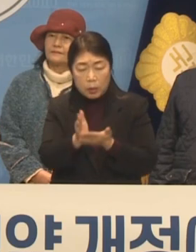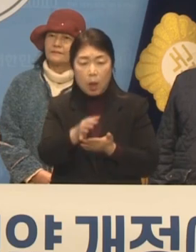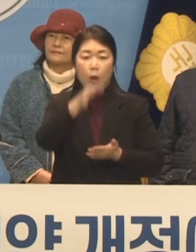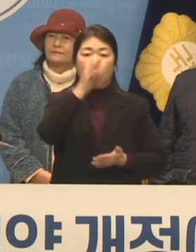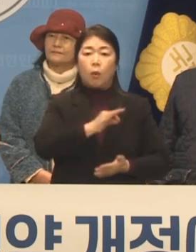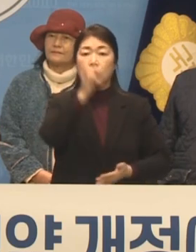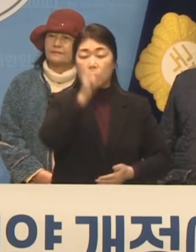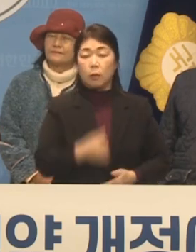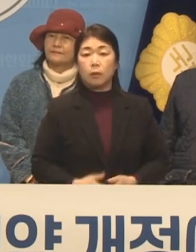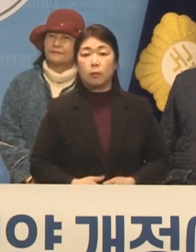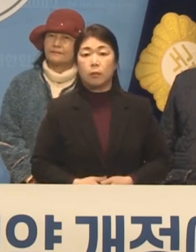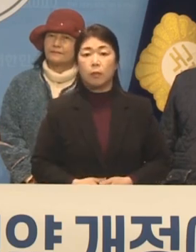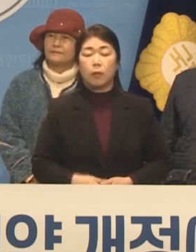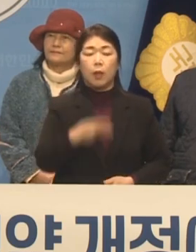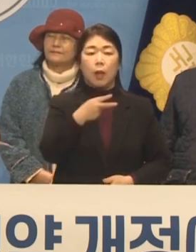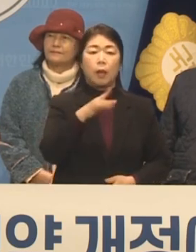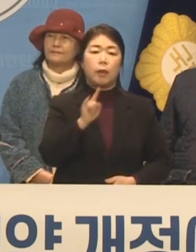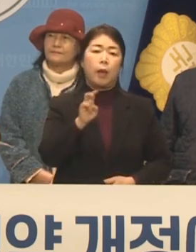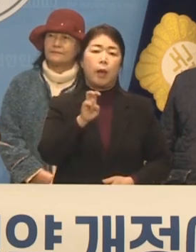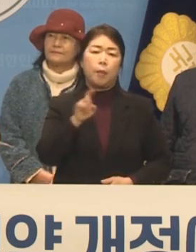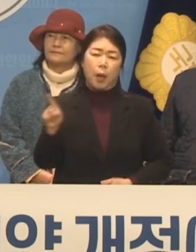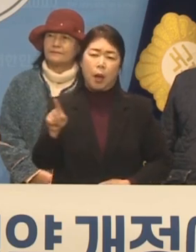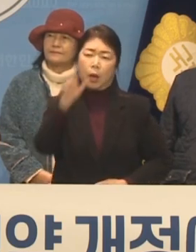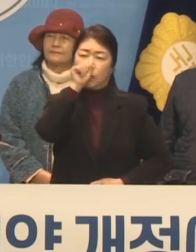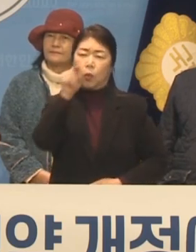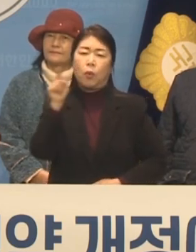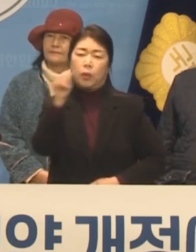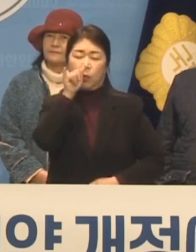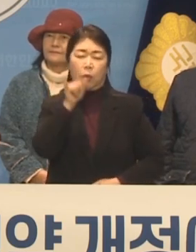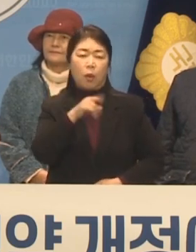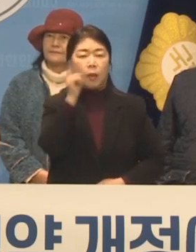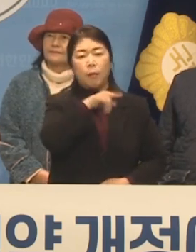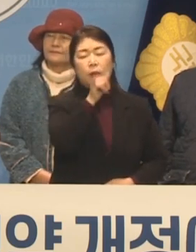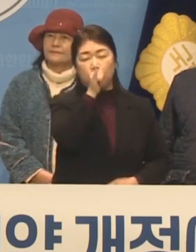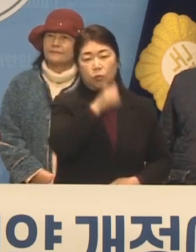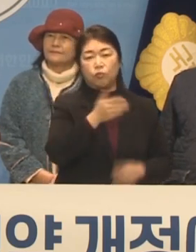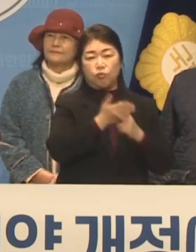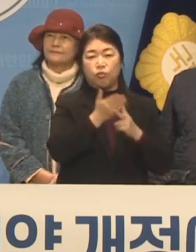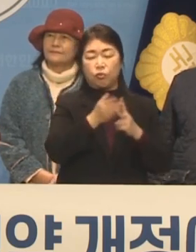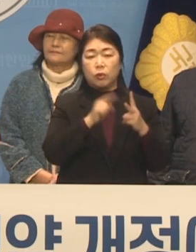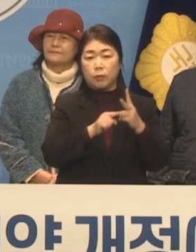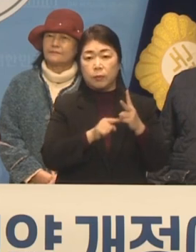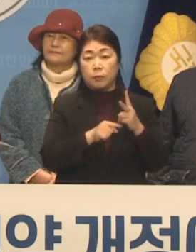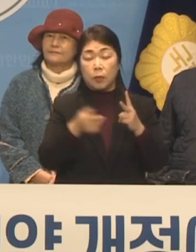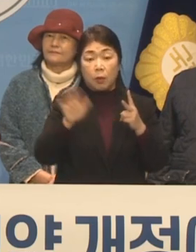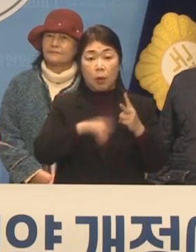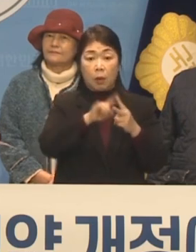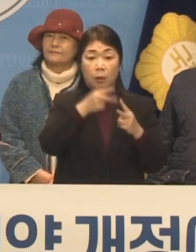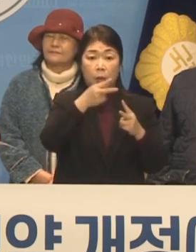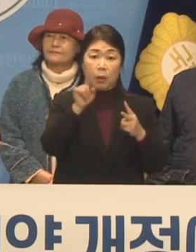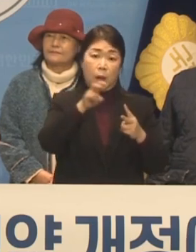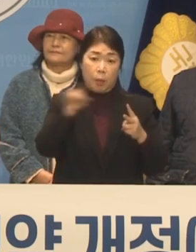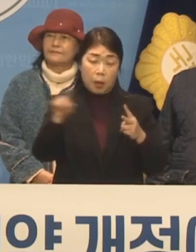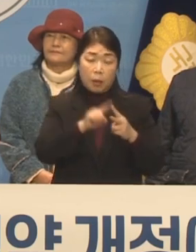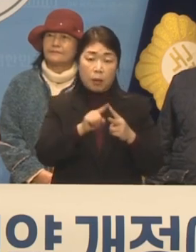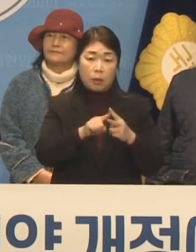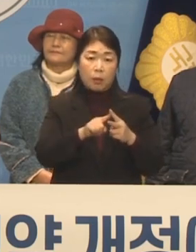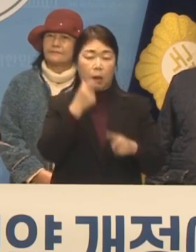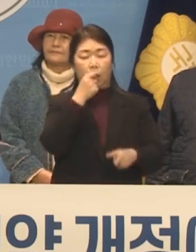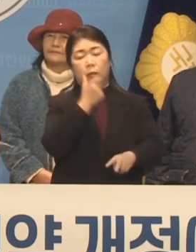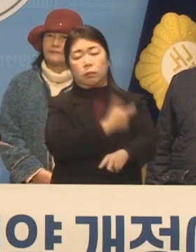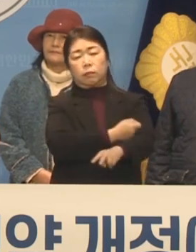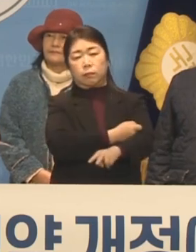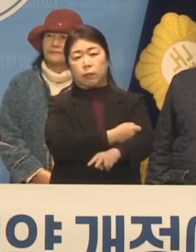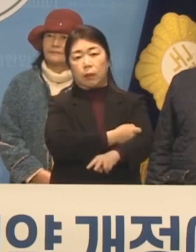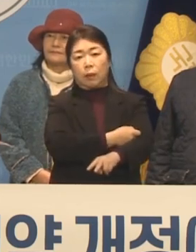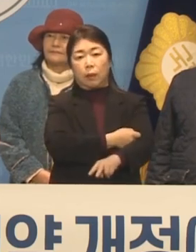대마의 양면성이라고 볼 수가 있겠는데요. 이것을 마약과 같은 형태로만 계속 취급해서 이것을 환자들로 하여금